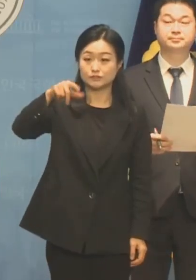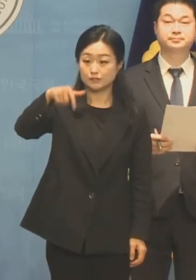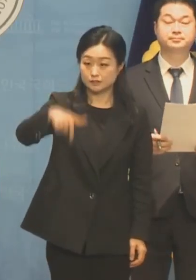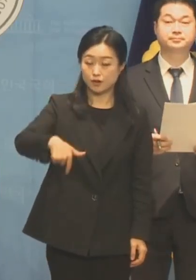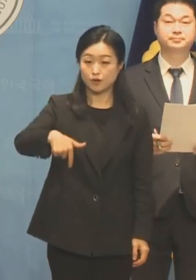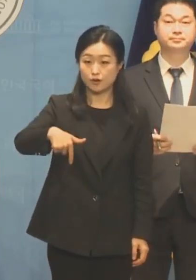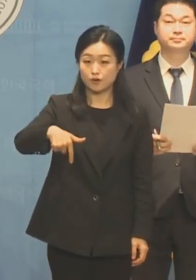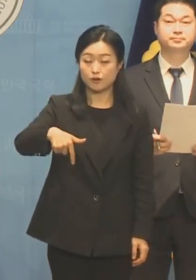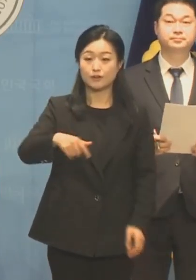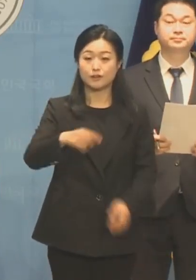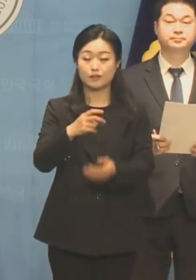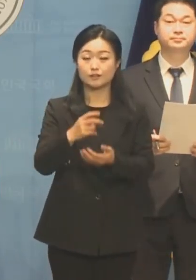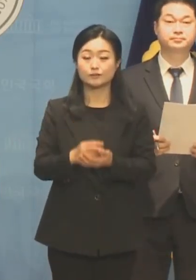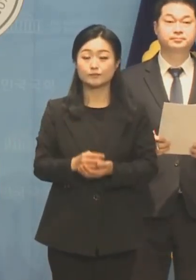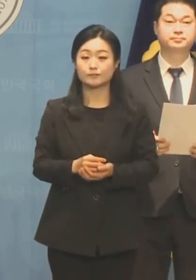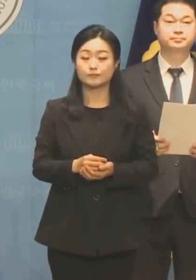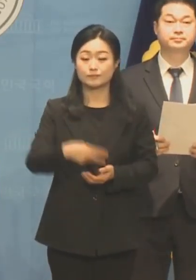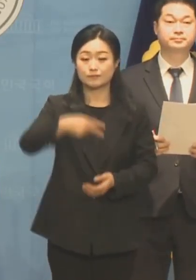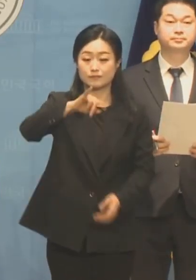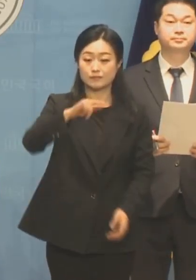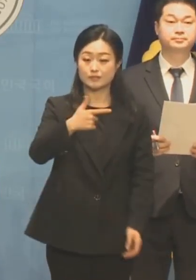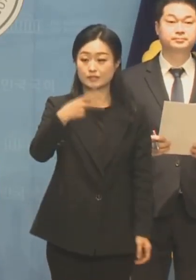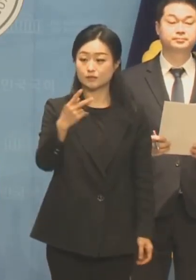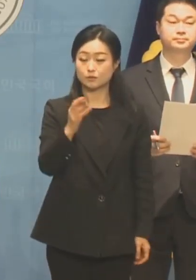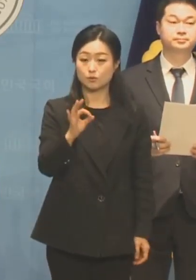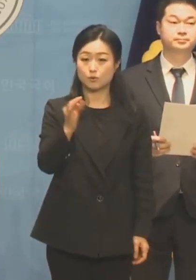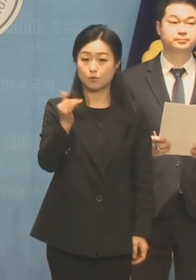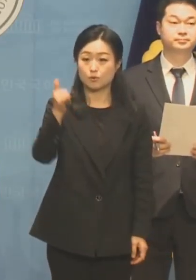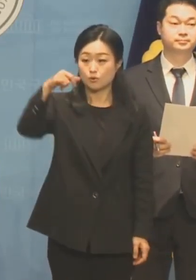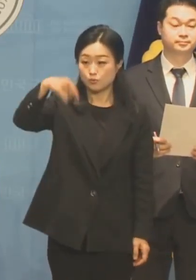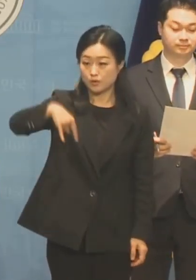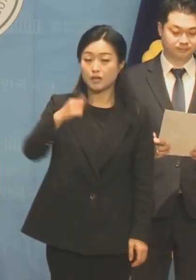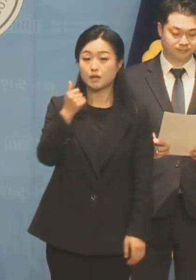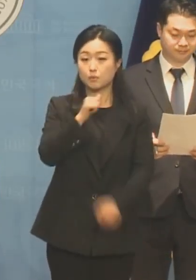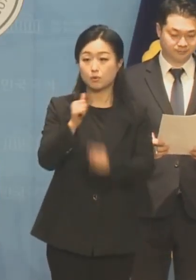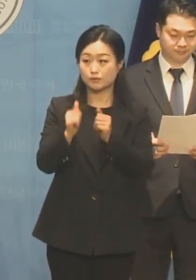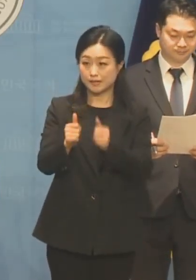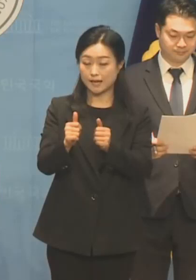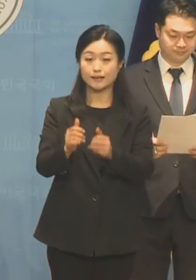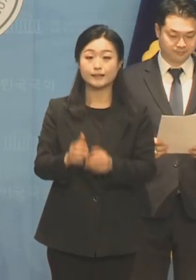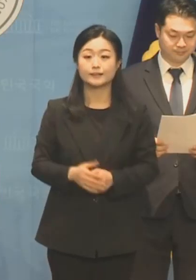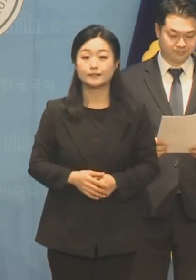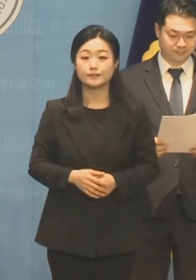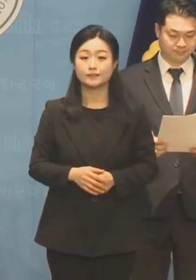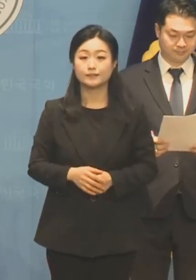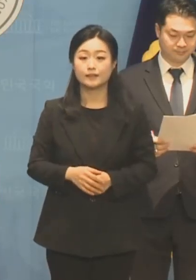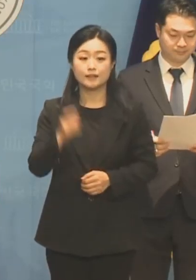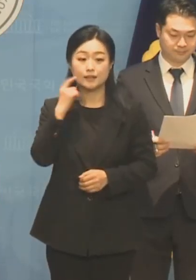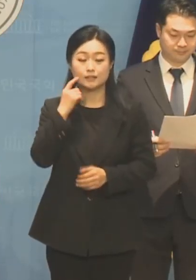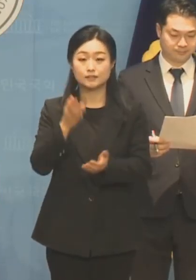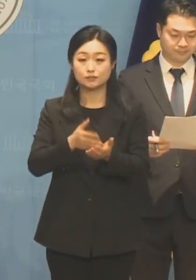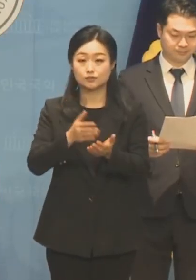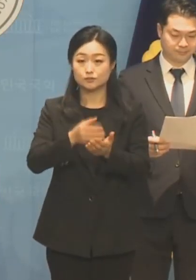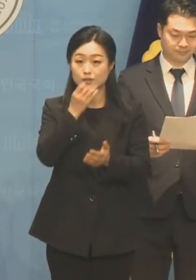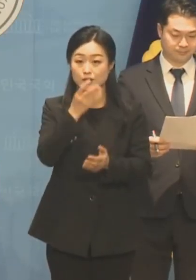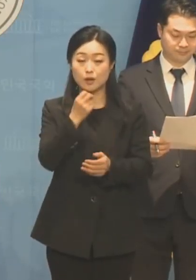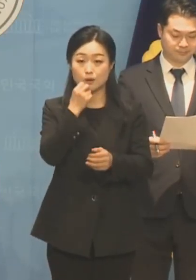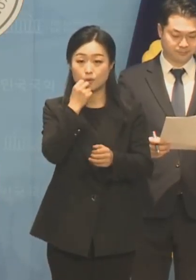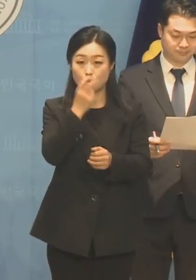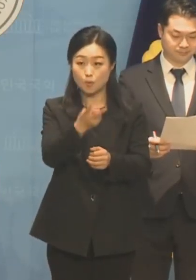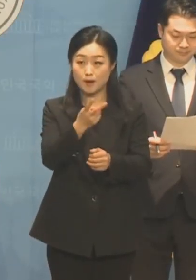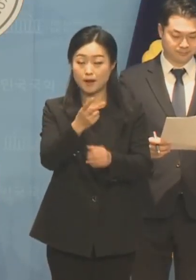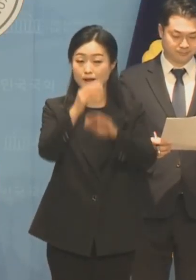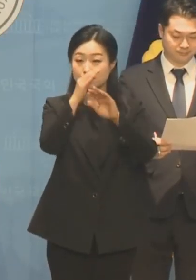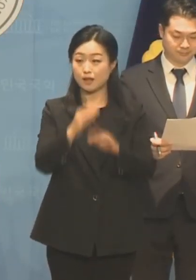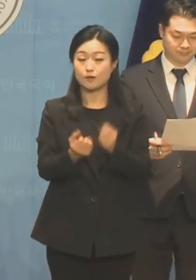오셨습니다. 법률위 부위원장 신동희 변호사님이 오셨습니다. 명예훼손 및 조직적인 허위사실 유포 고발 관련